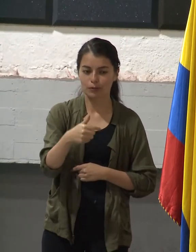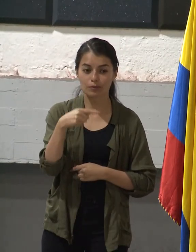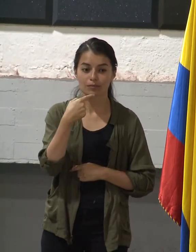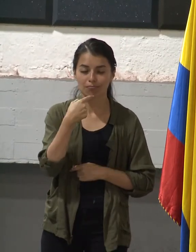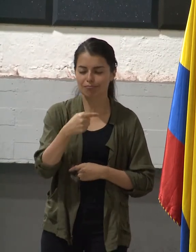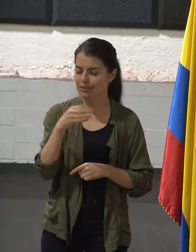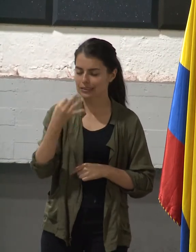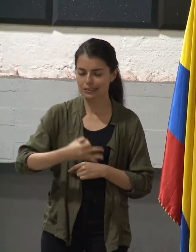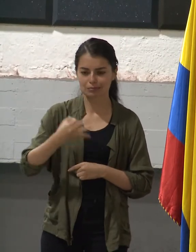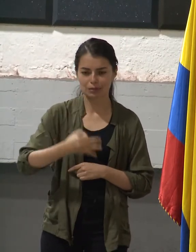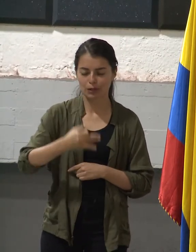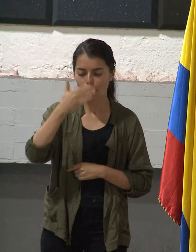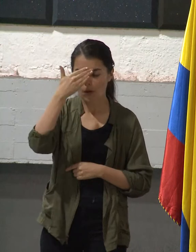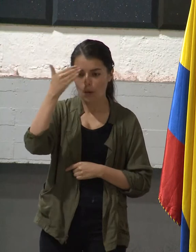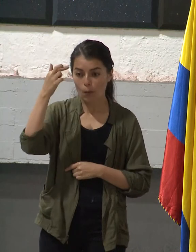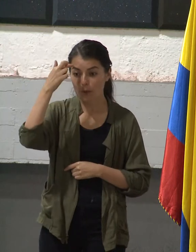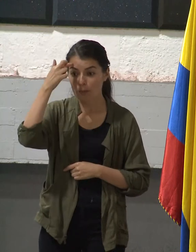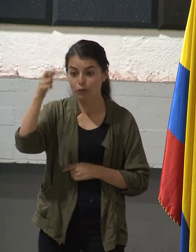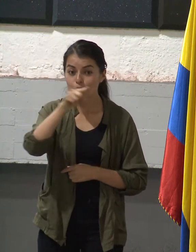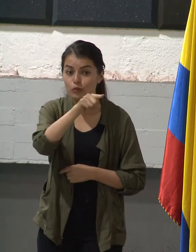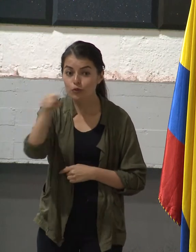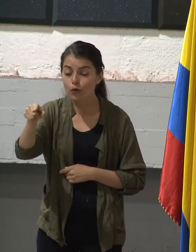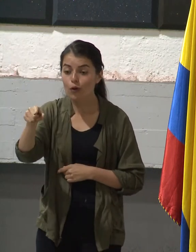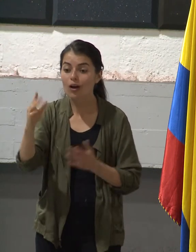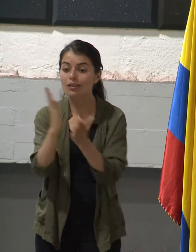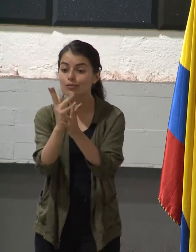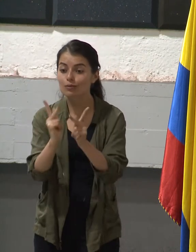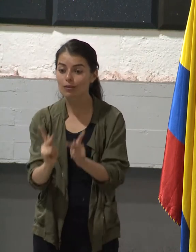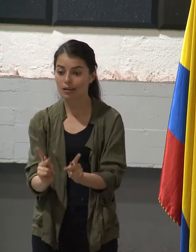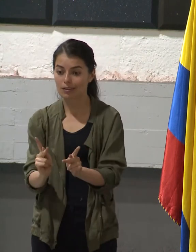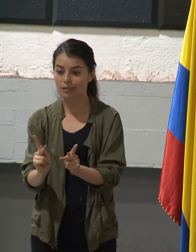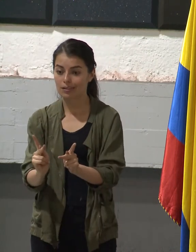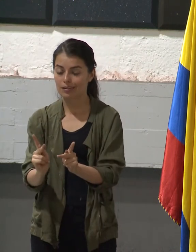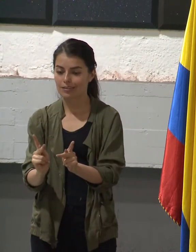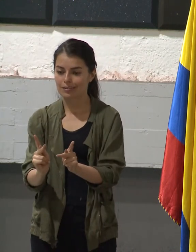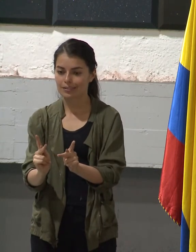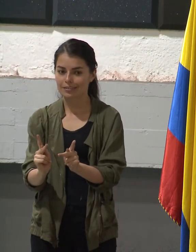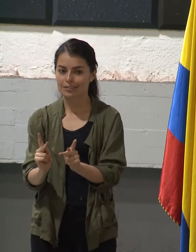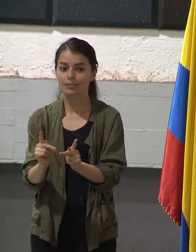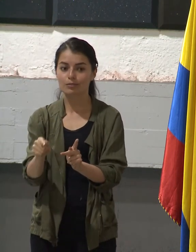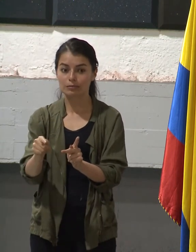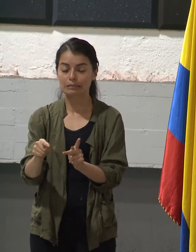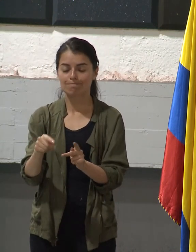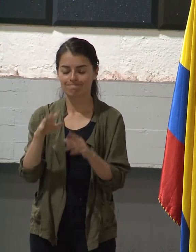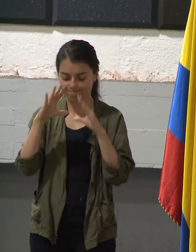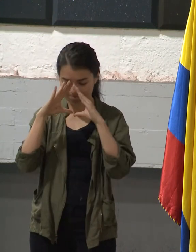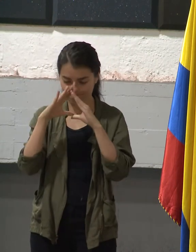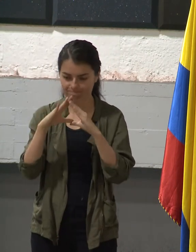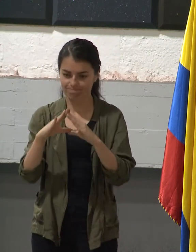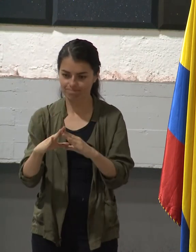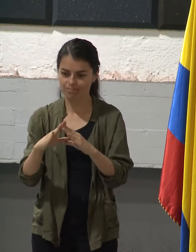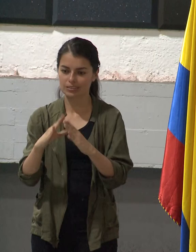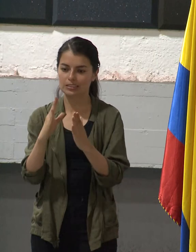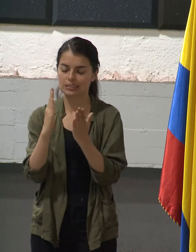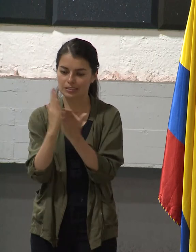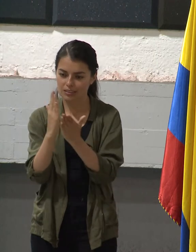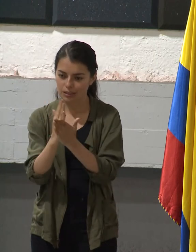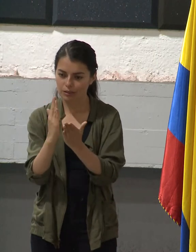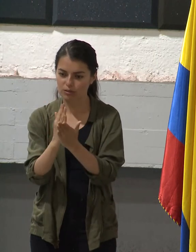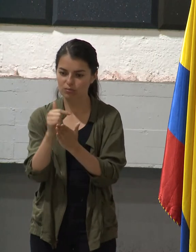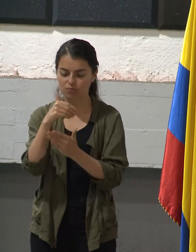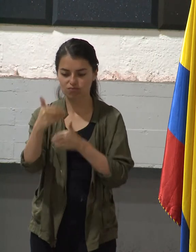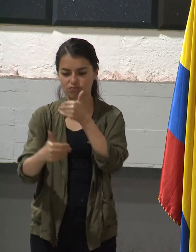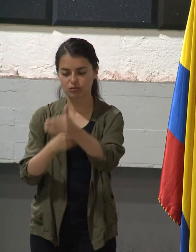que su profesión es ser estudiantes así que a estudiar para continuar y enalteciendo el nombre de nuestra